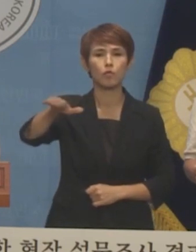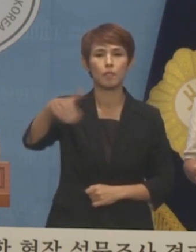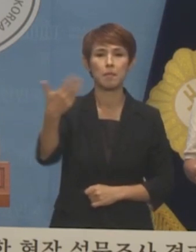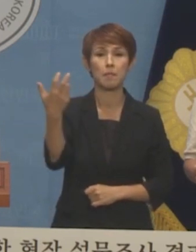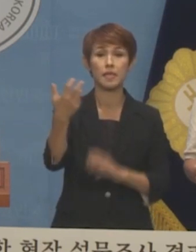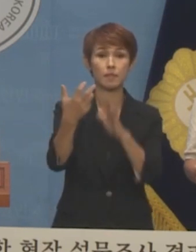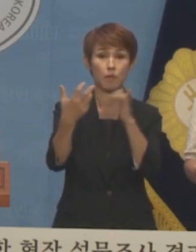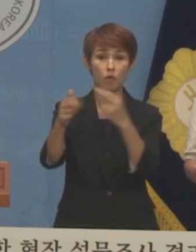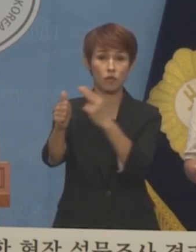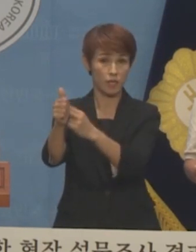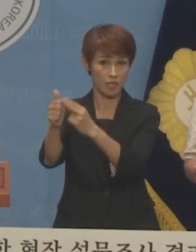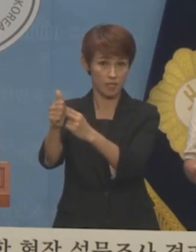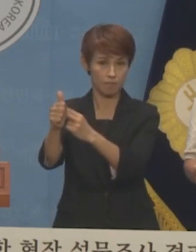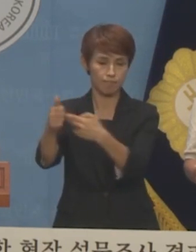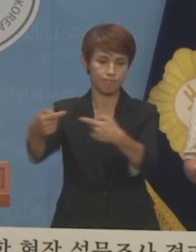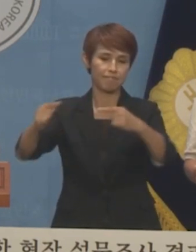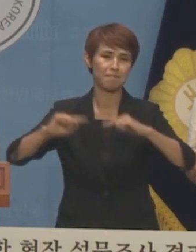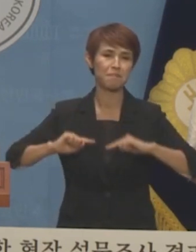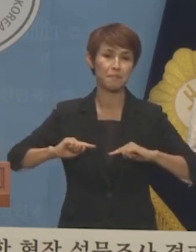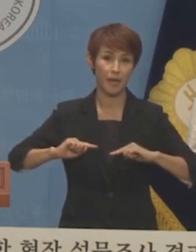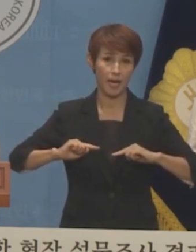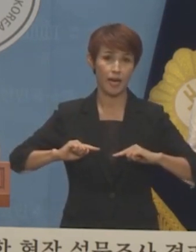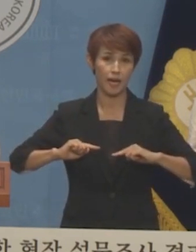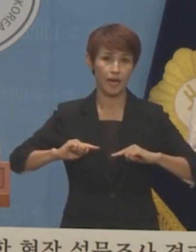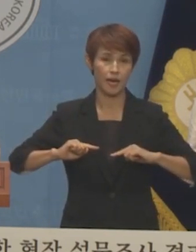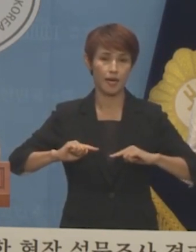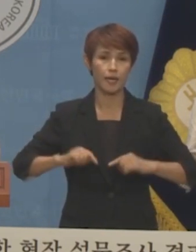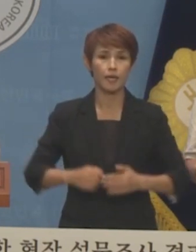5,980명의 선생님들께서 참여해 주셨습니다.